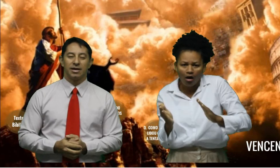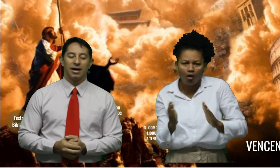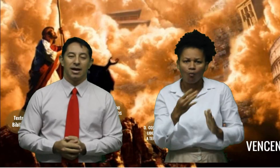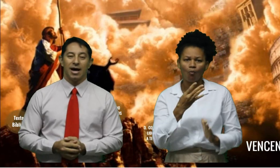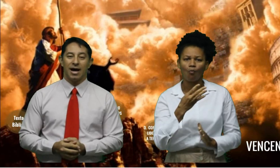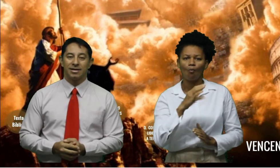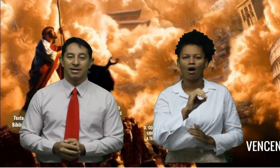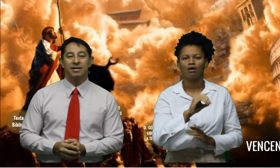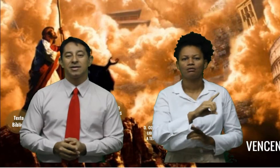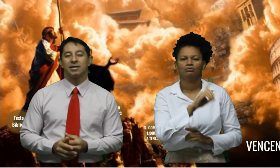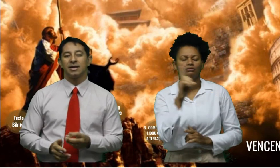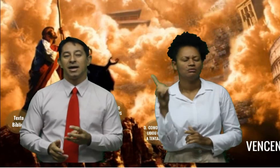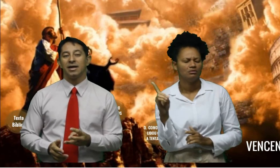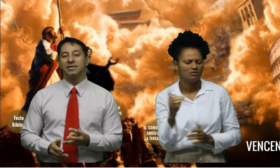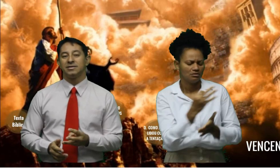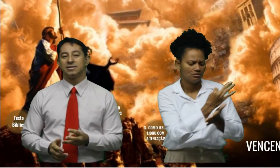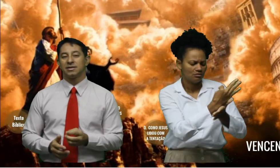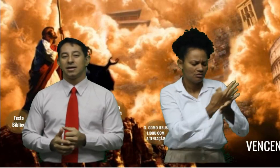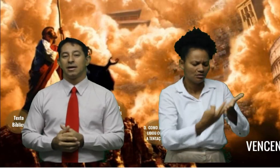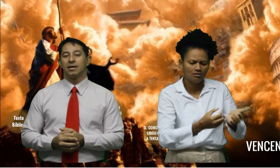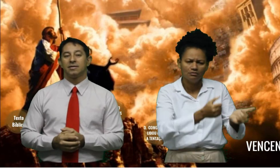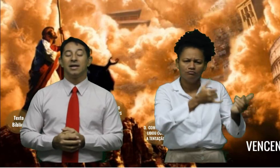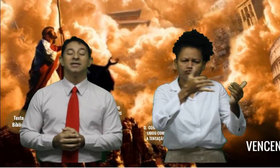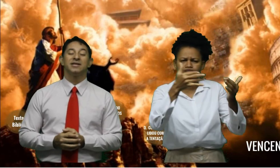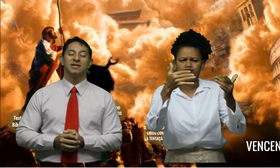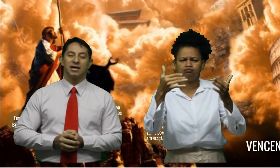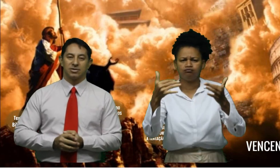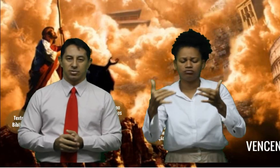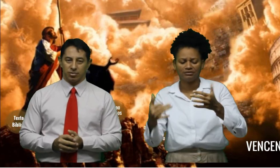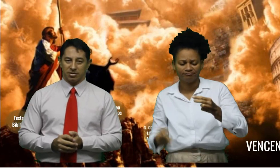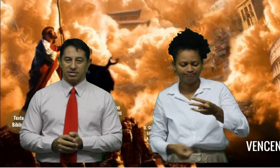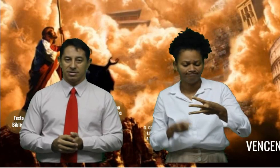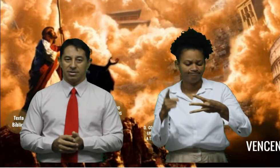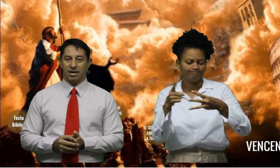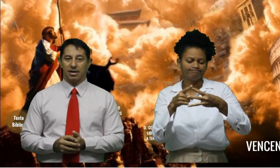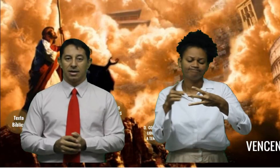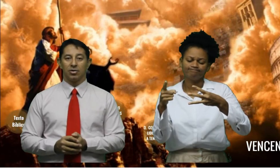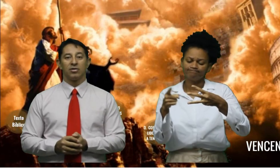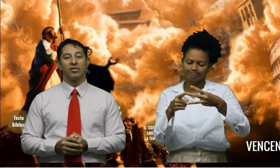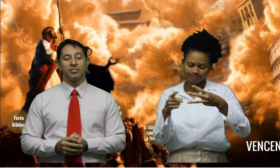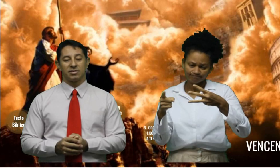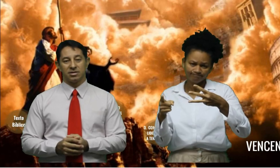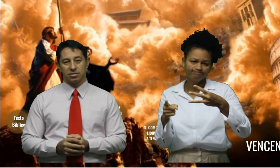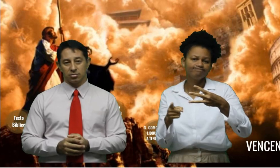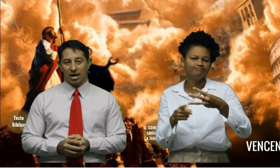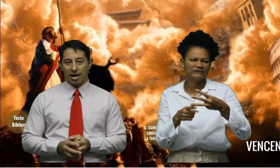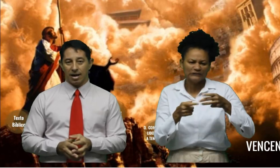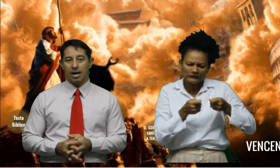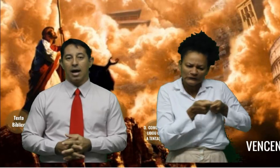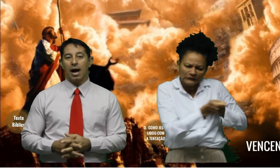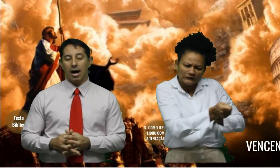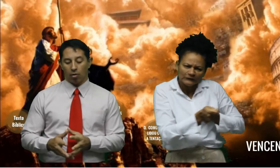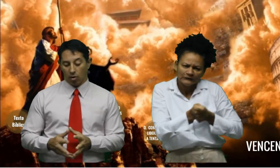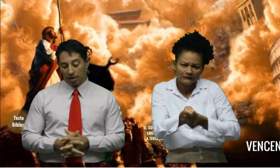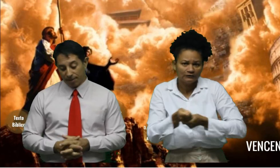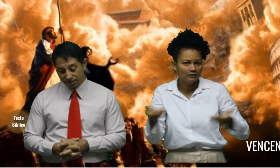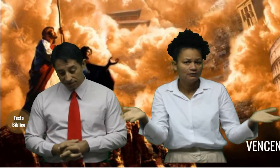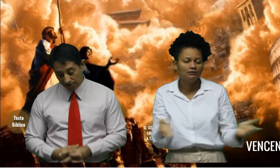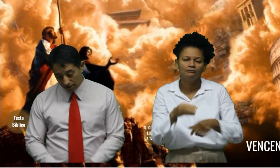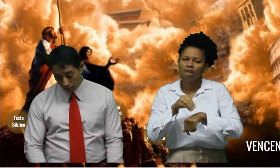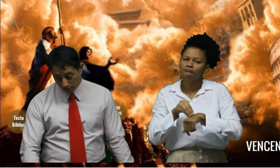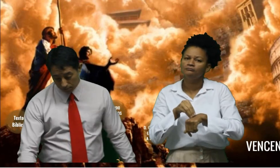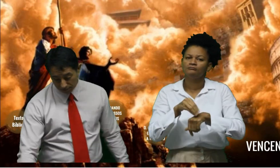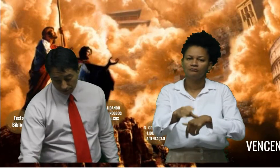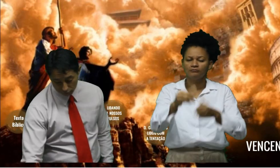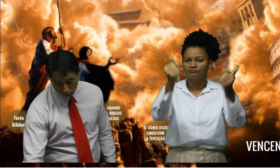texto ele relata três tentações, que nós vamos estudá-la agora, a partir